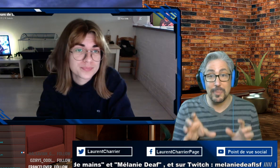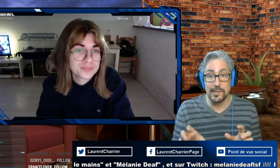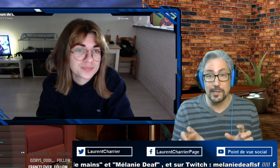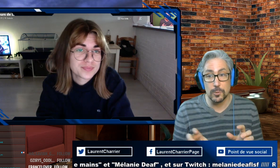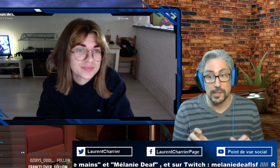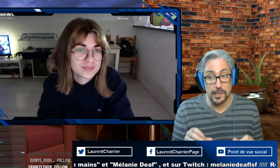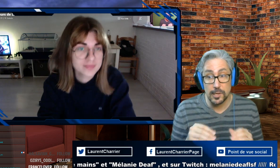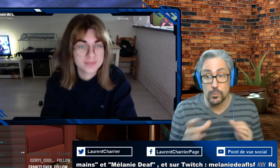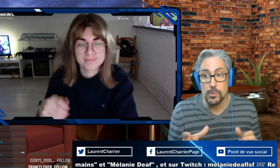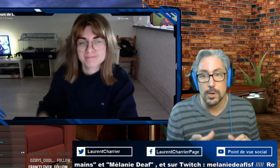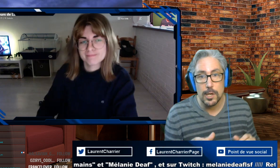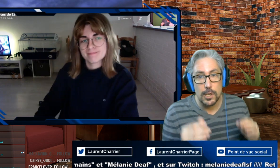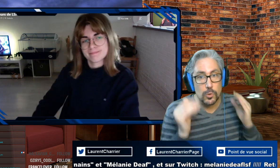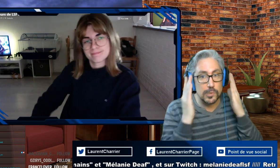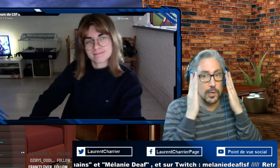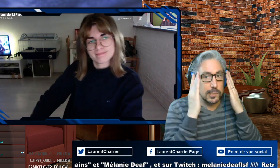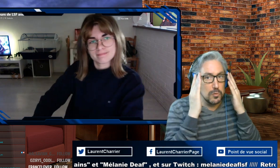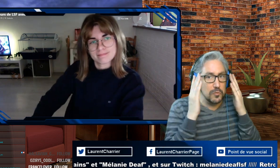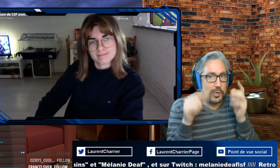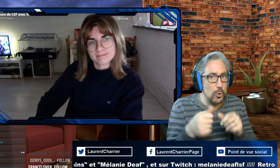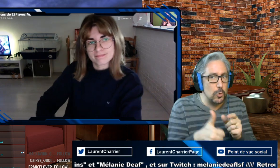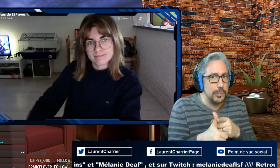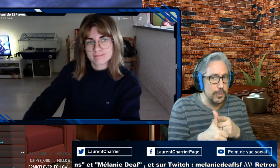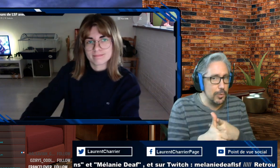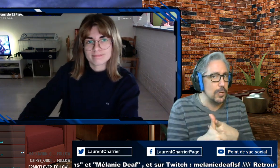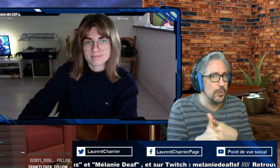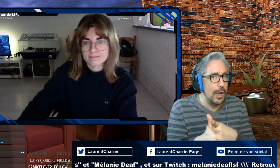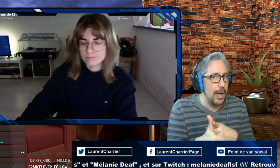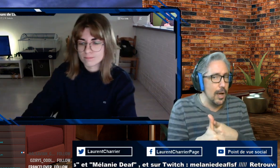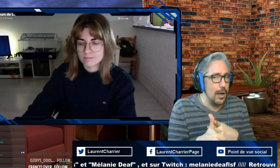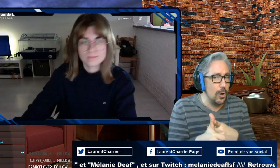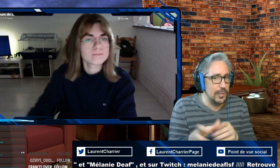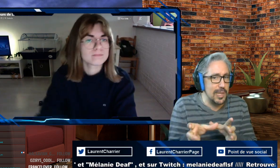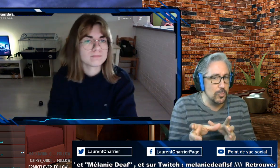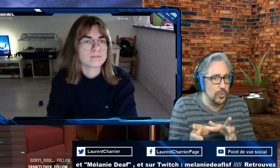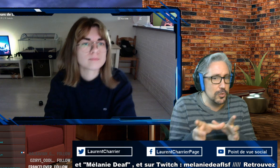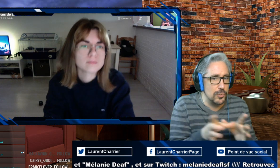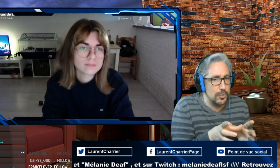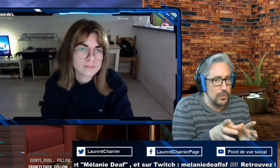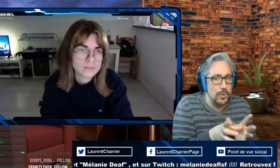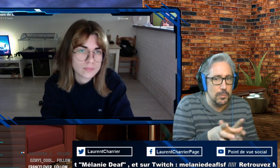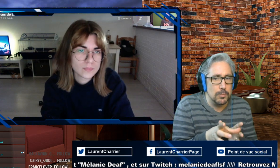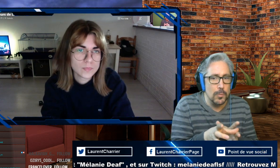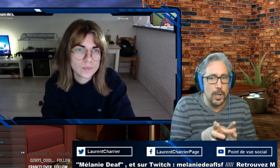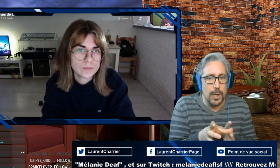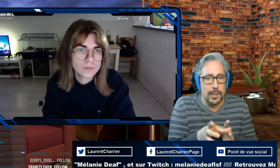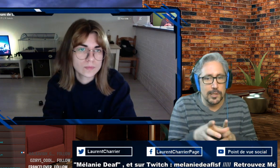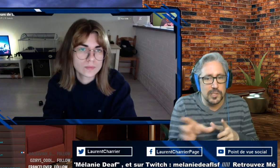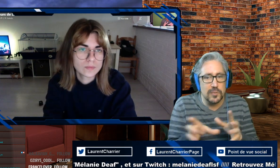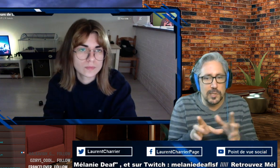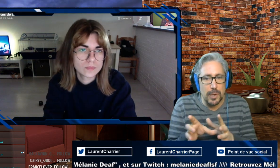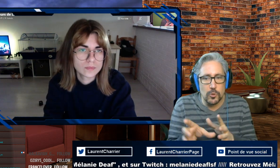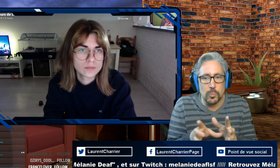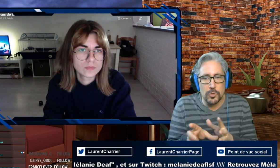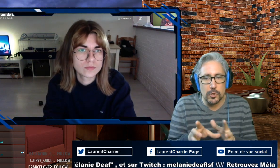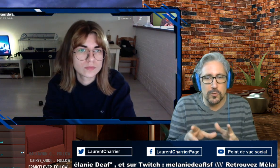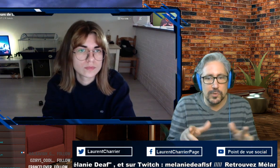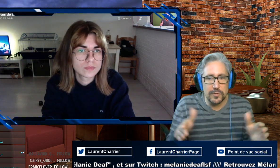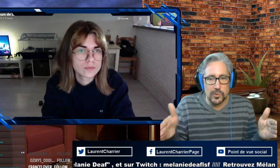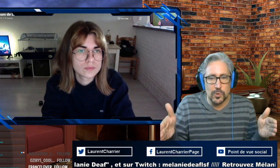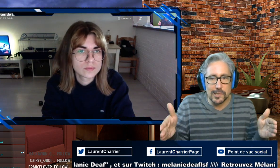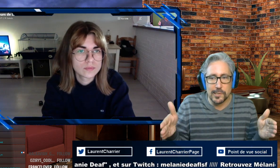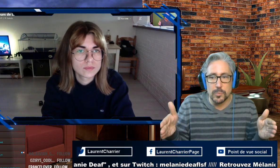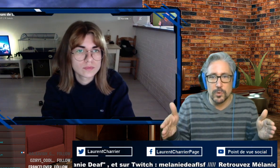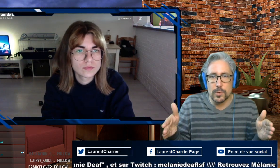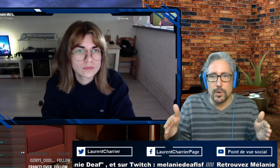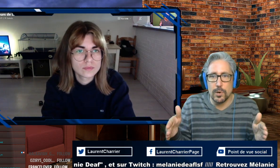très personnalisé, donc c'est ça qui est cool. Donc ça, si vous faites le calcul en termes de temps divisé par le nombre d'heures que vous